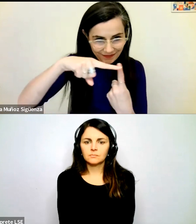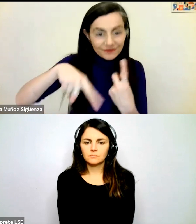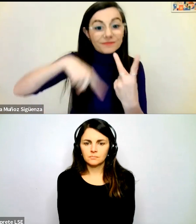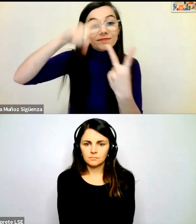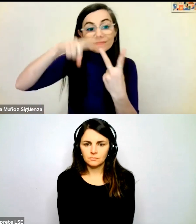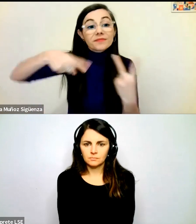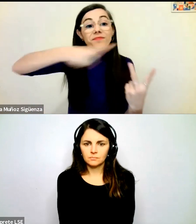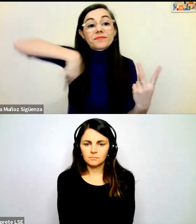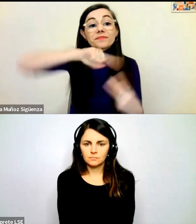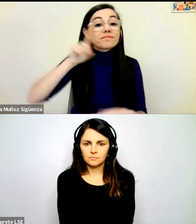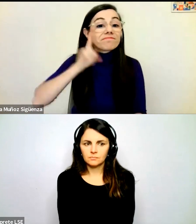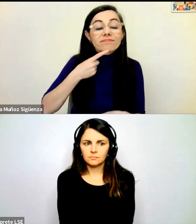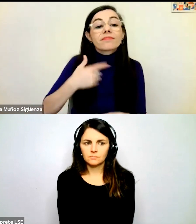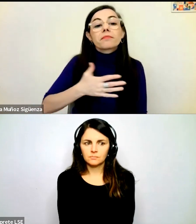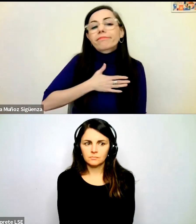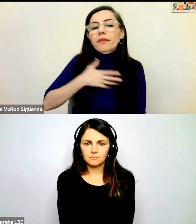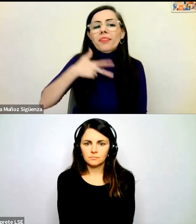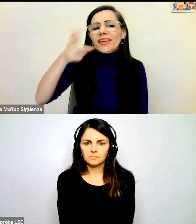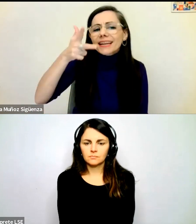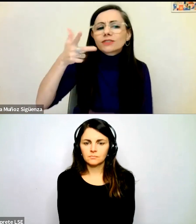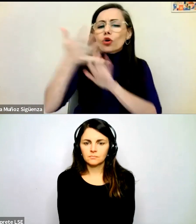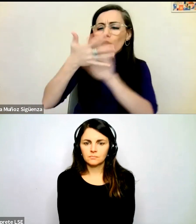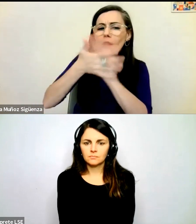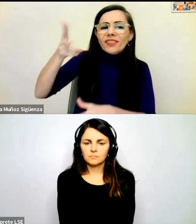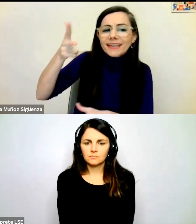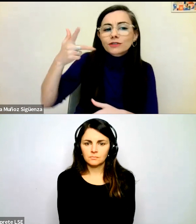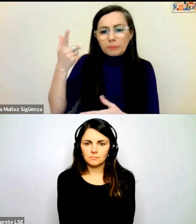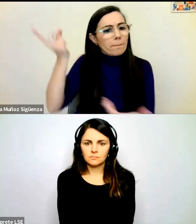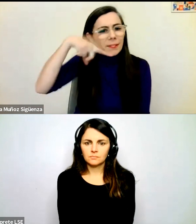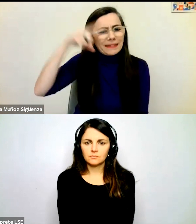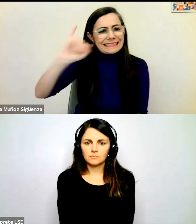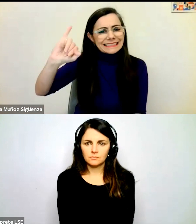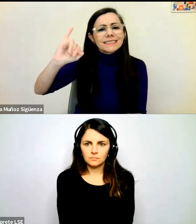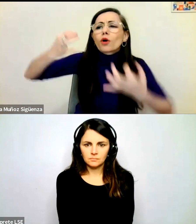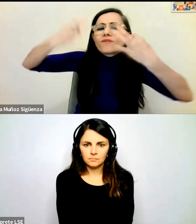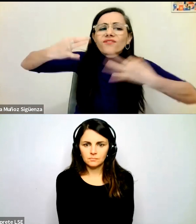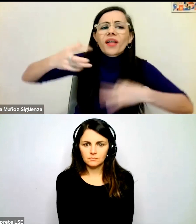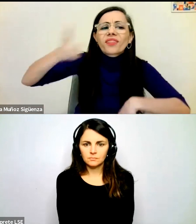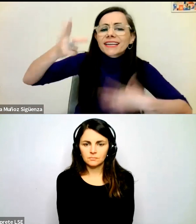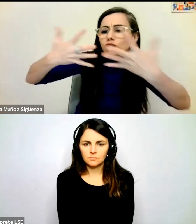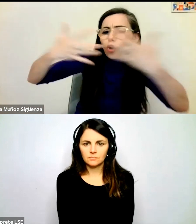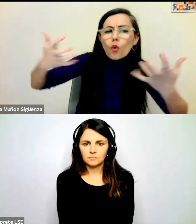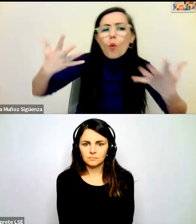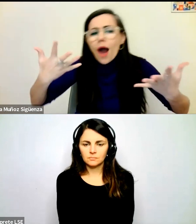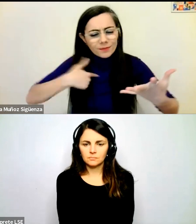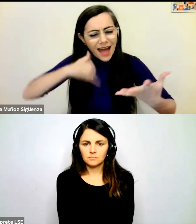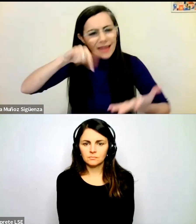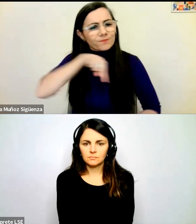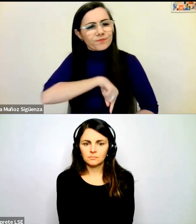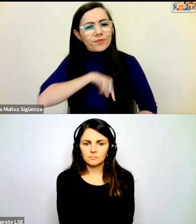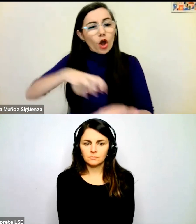que contáis con toda esa información en lengua de signos. En segundo lugar, que ya sé que sabéis